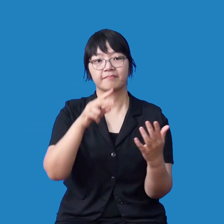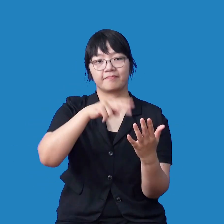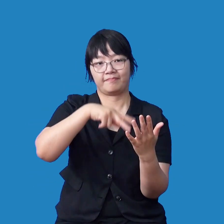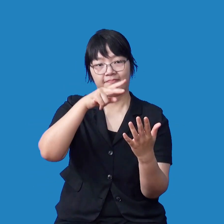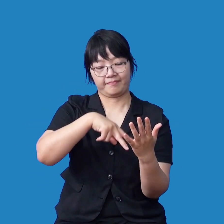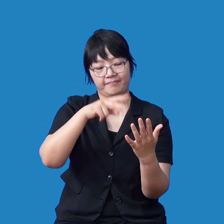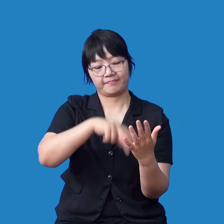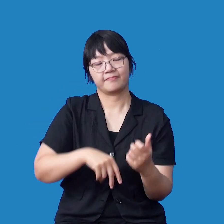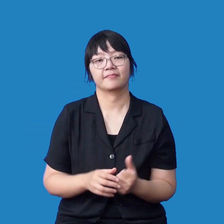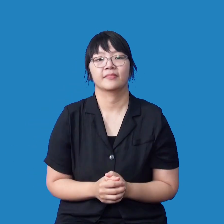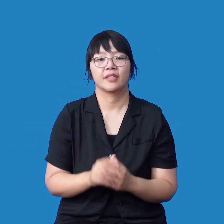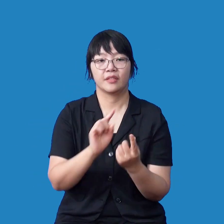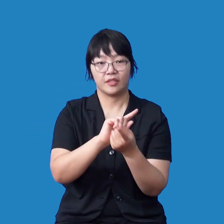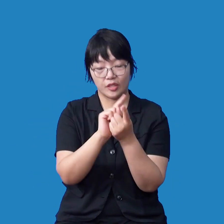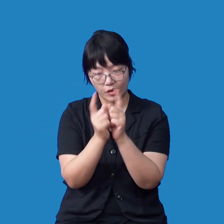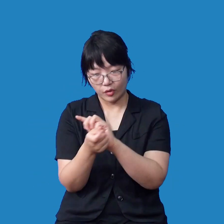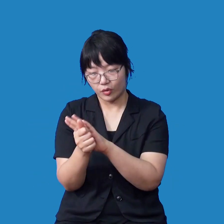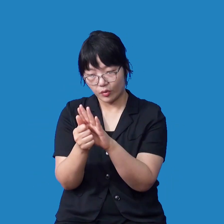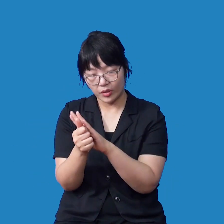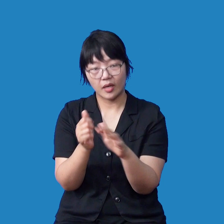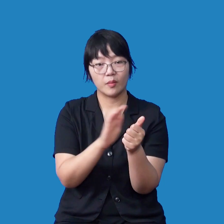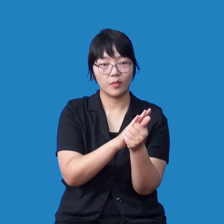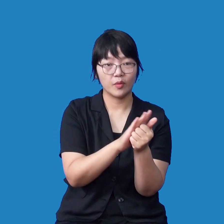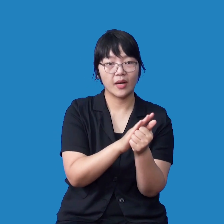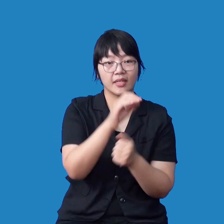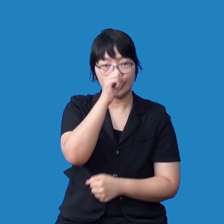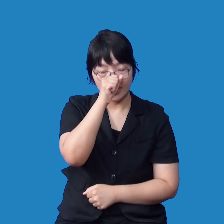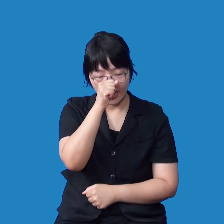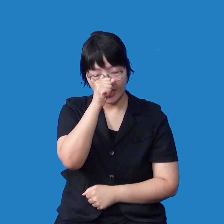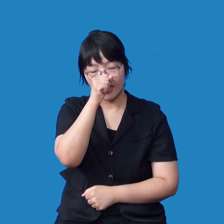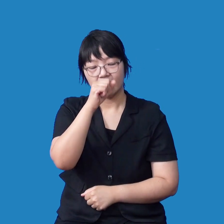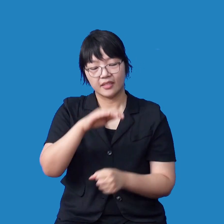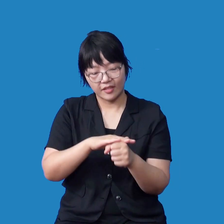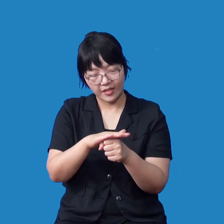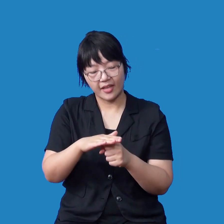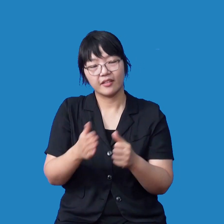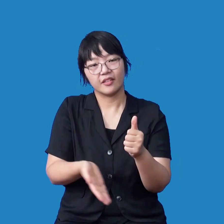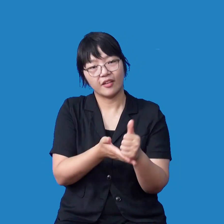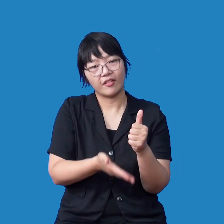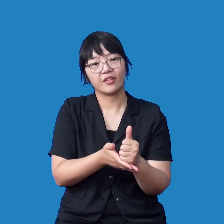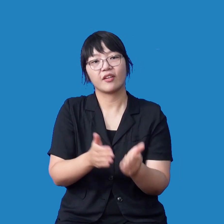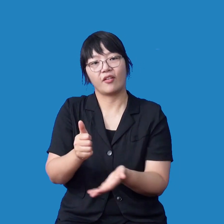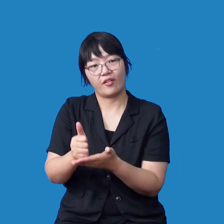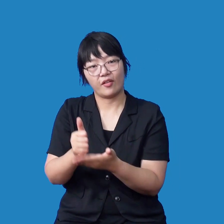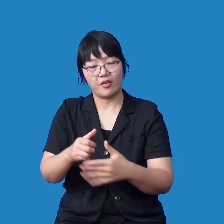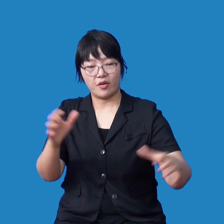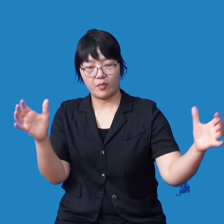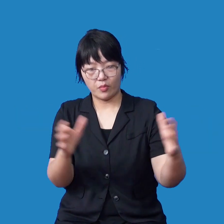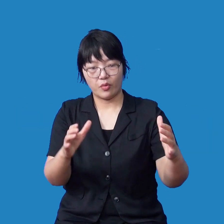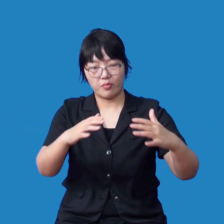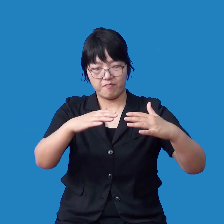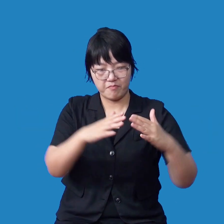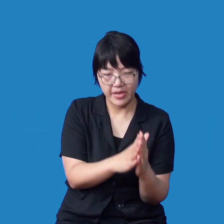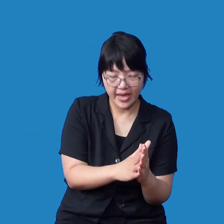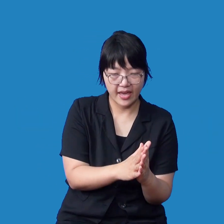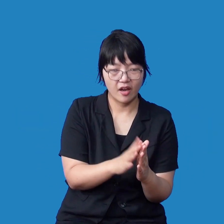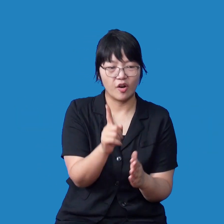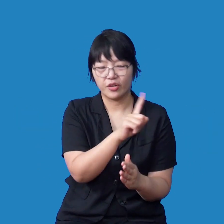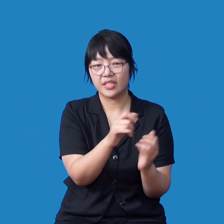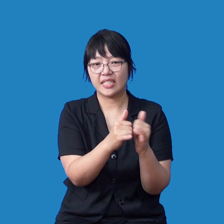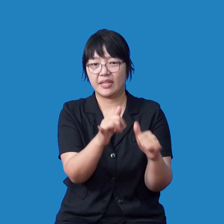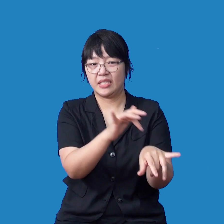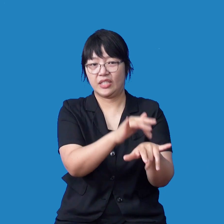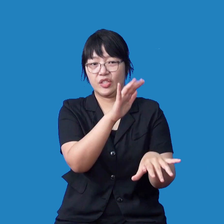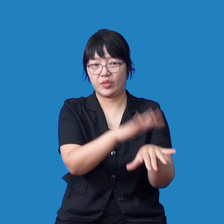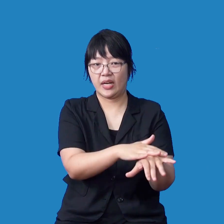읽어요. 다 같이 시작. 서로 돌아보아 사랑과 선행을 격려하며 모이기를 폐하는